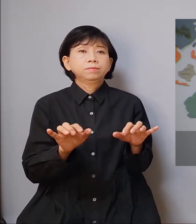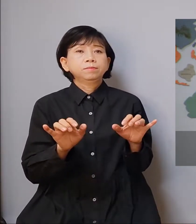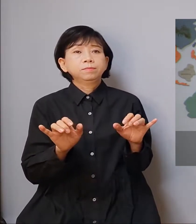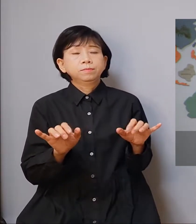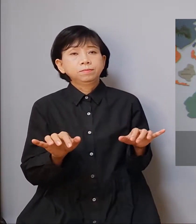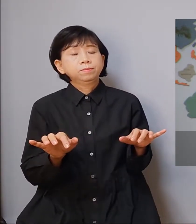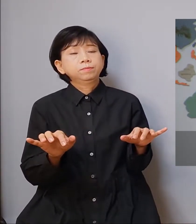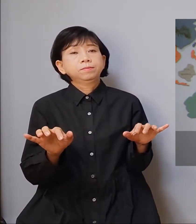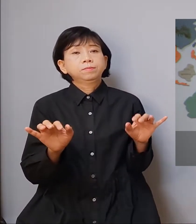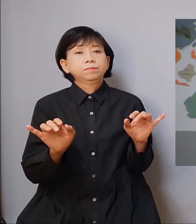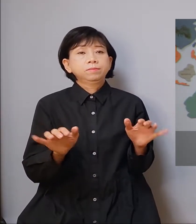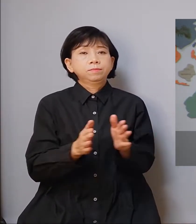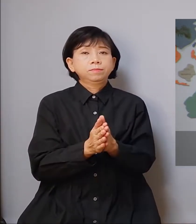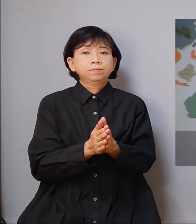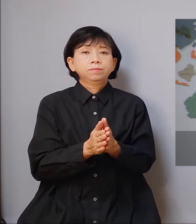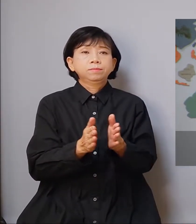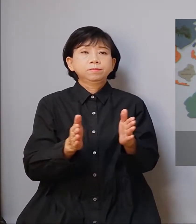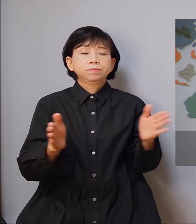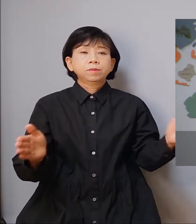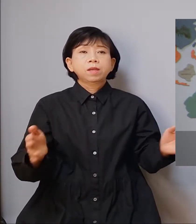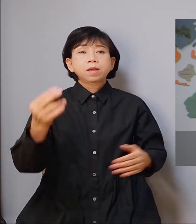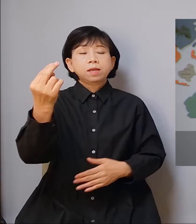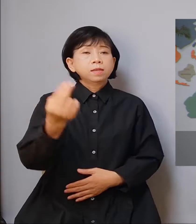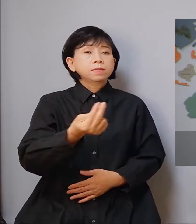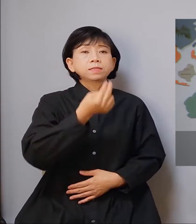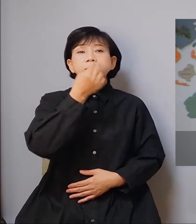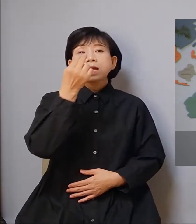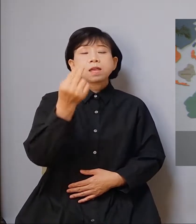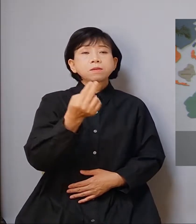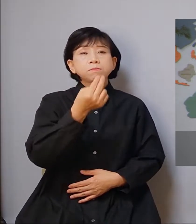생명과 바꾼 주의 사랑을,